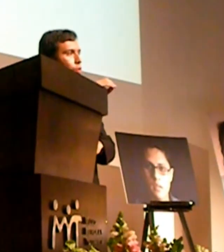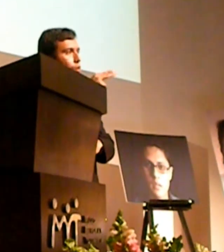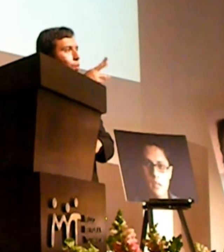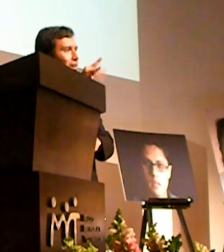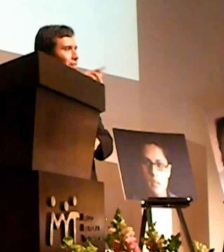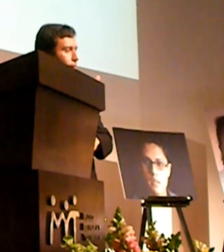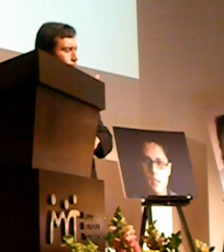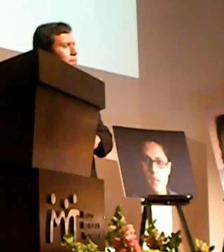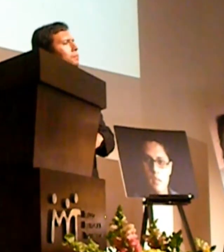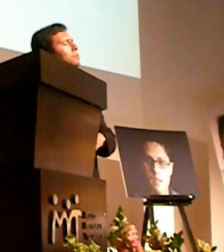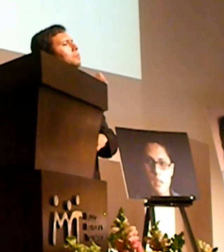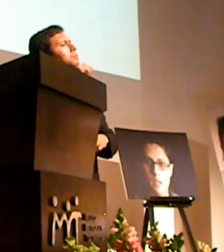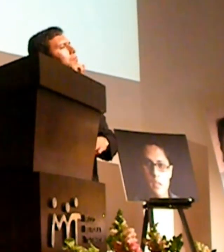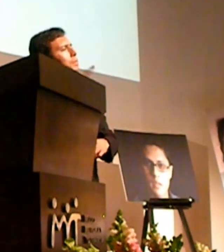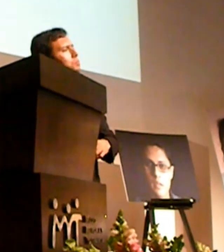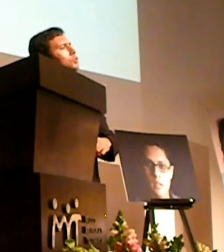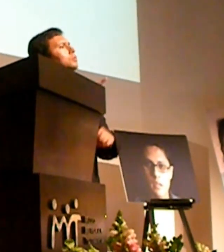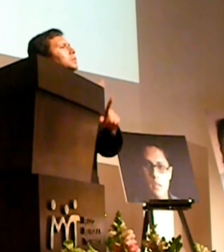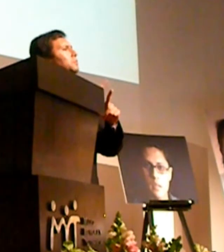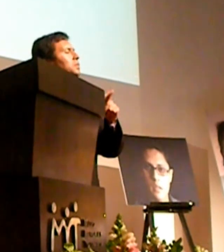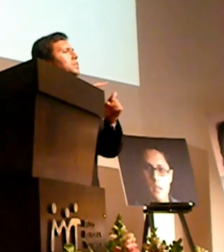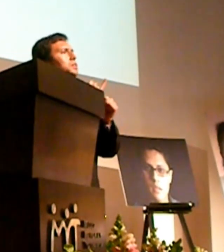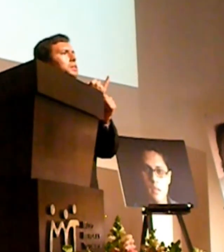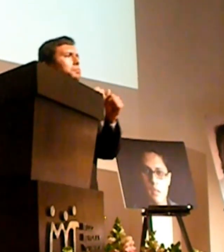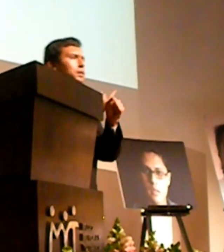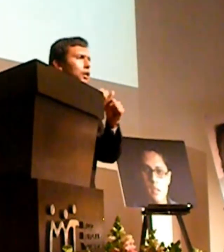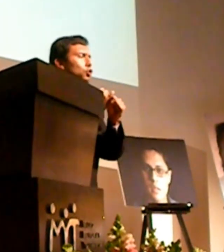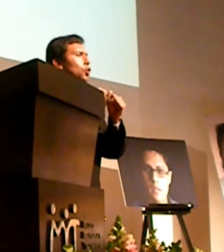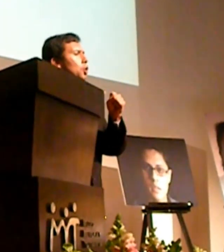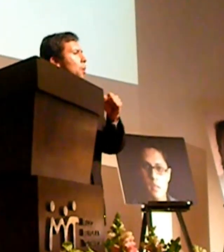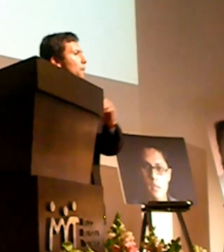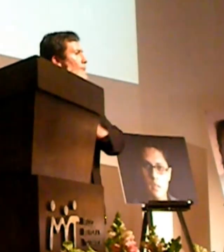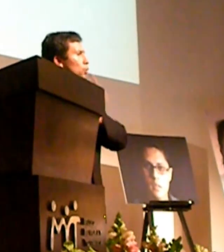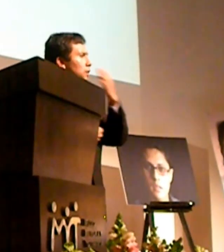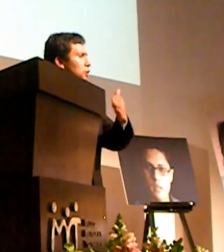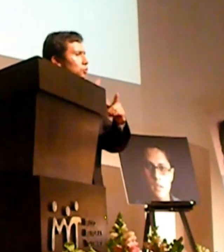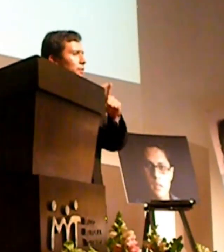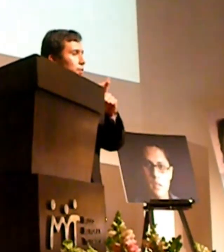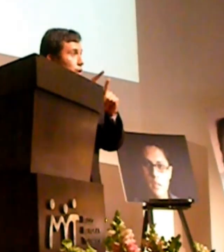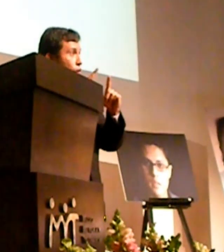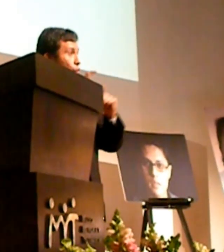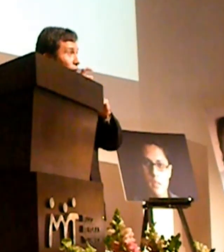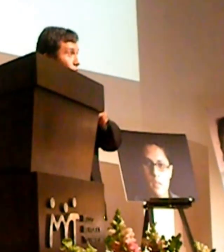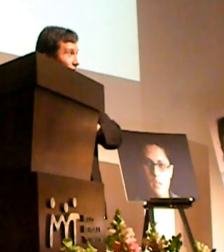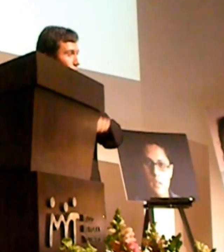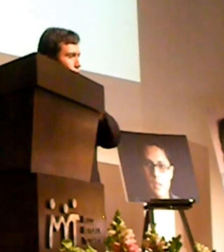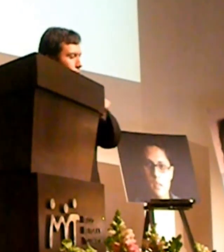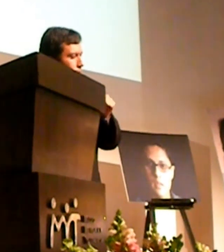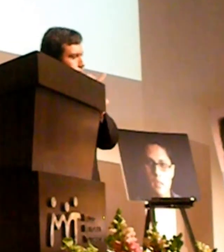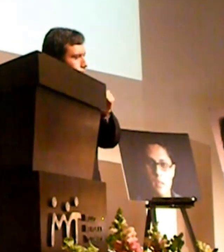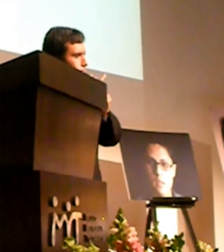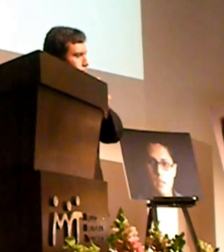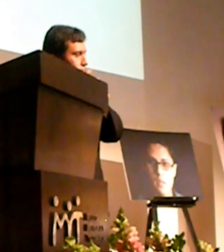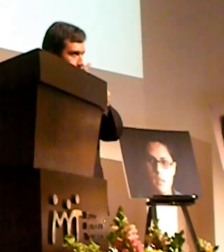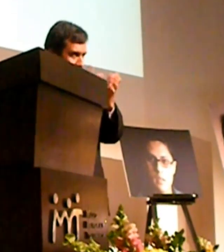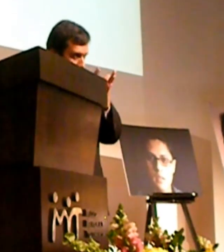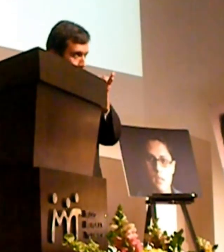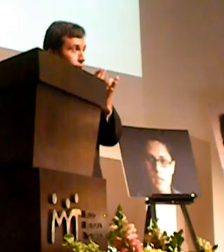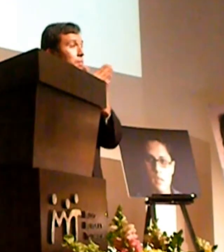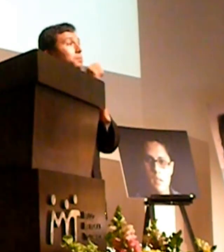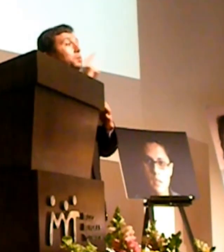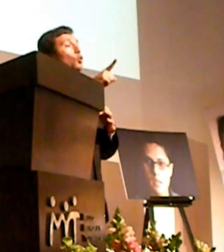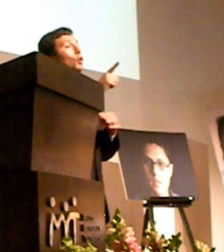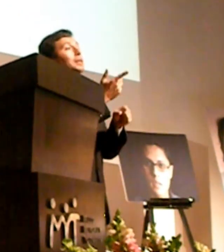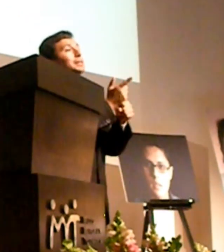los eventos, de los procesos, de las investigaciones que ha hecho el Consejo. Asimismo, gracias a la licenciada Margarita